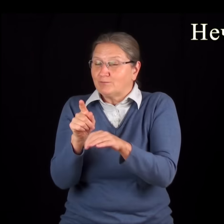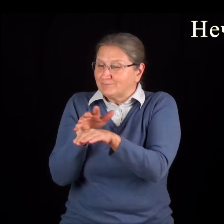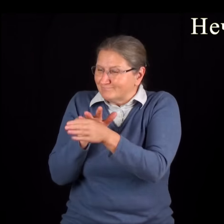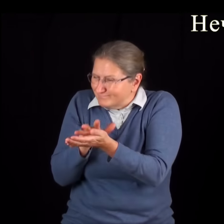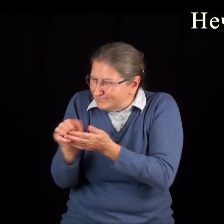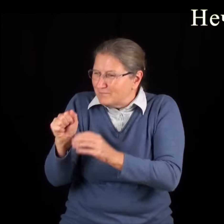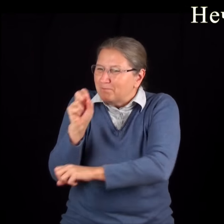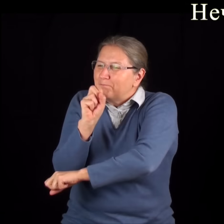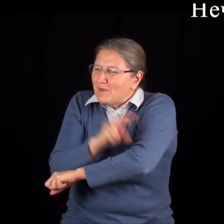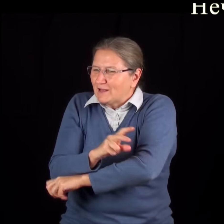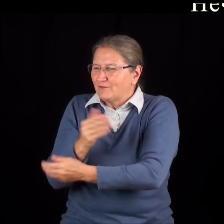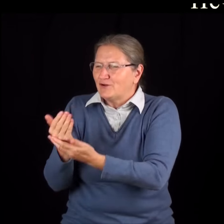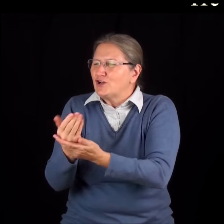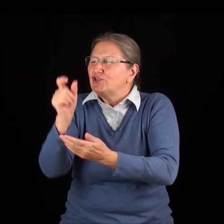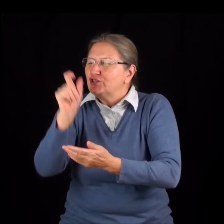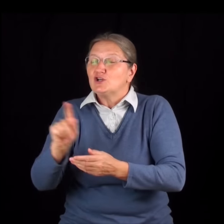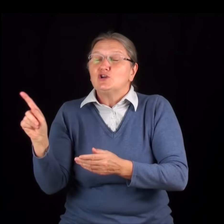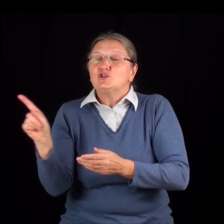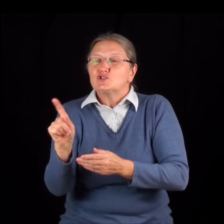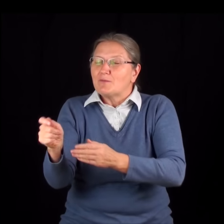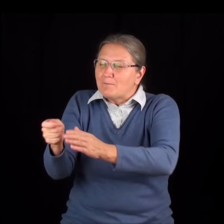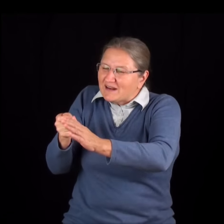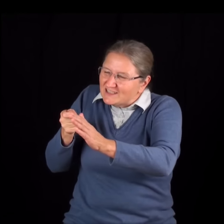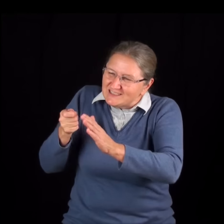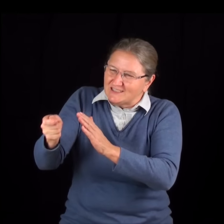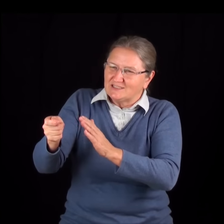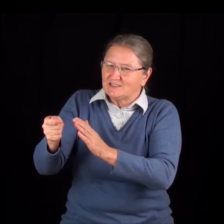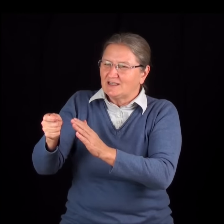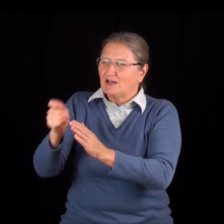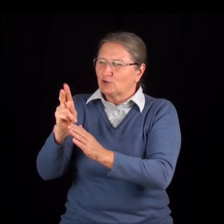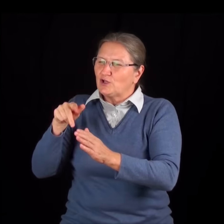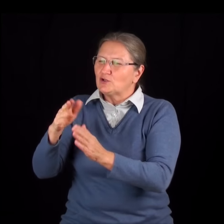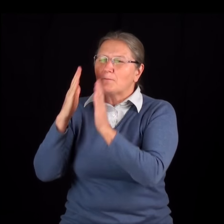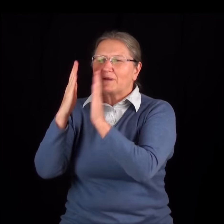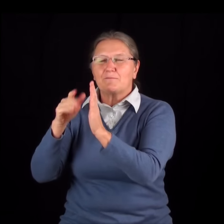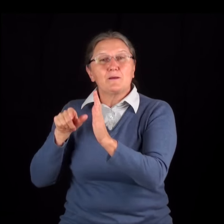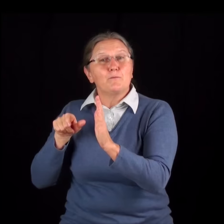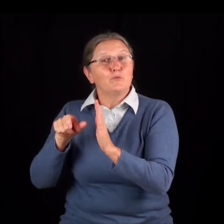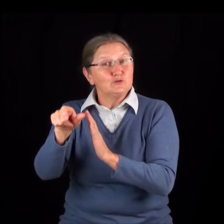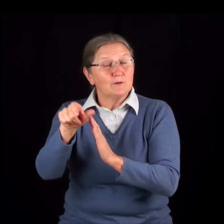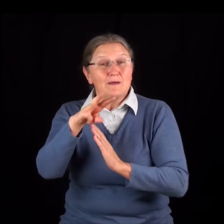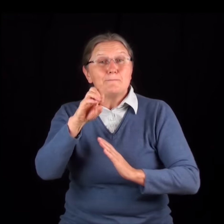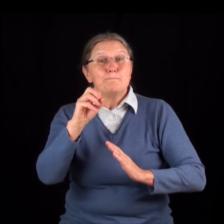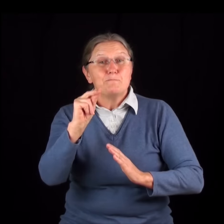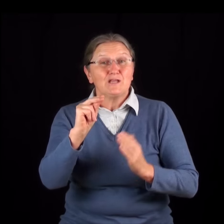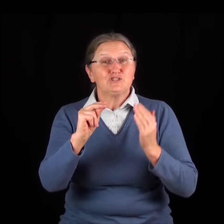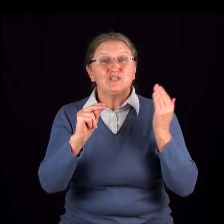чтобы не зложить бедного и нищего, чтобы пронзить идущих прямым путем. Меч их